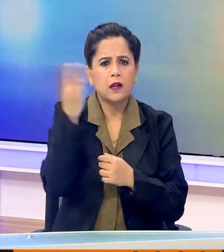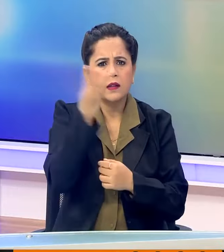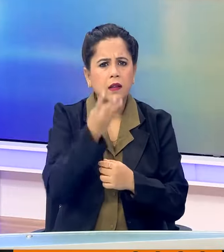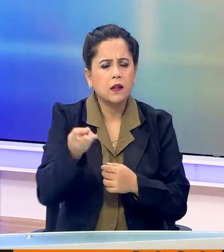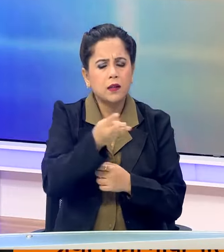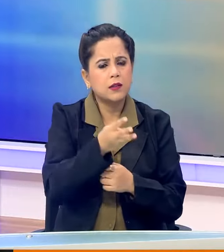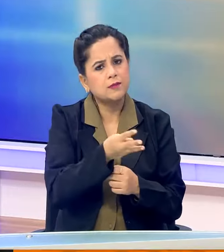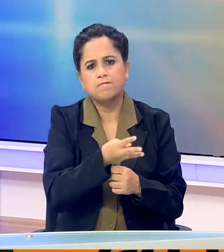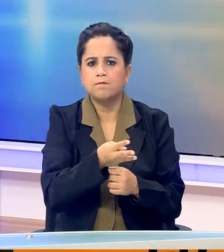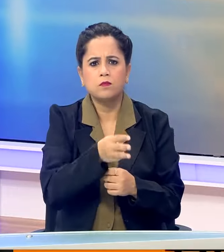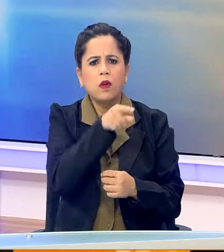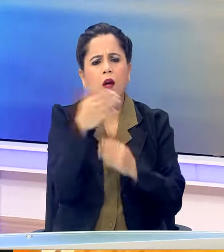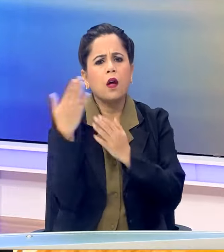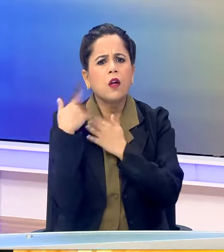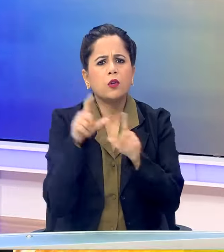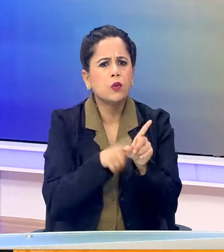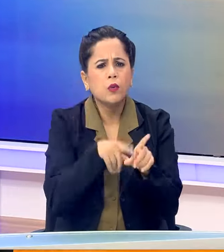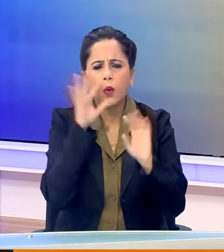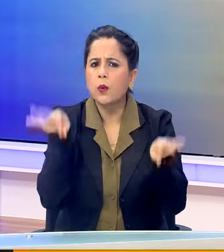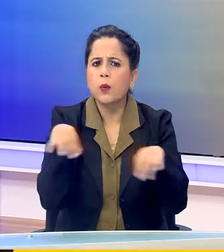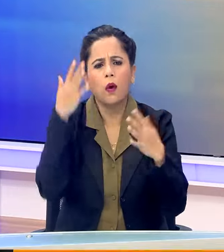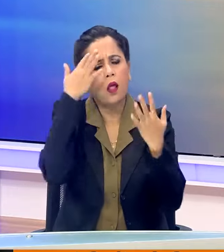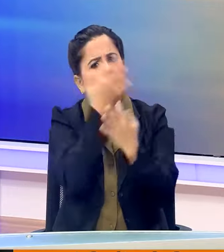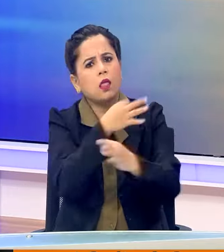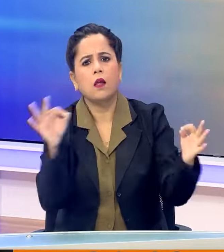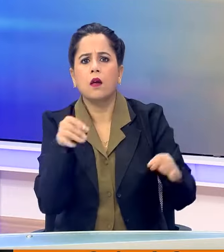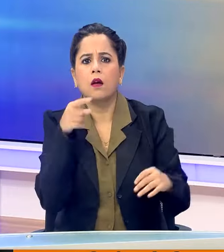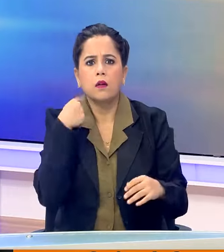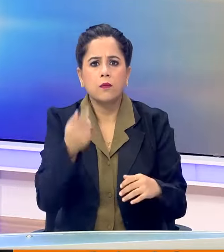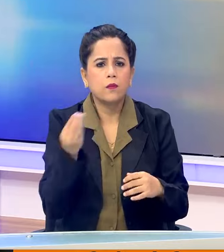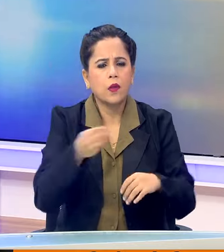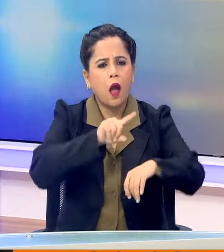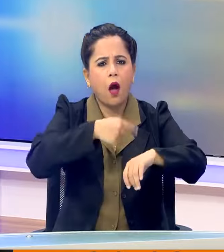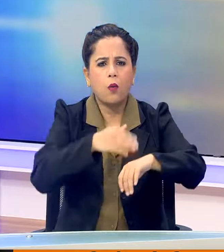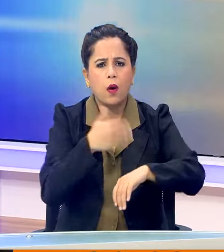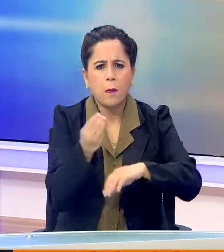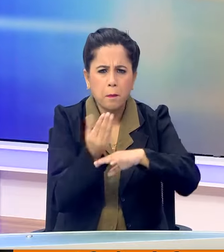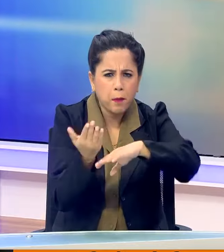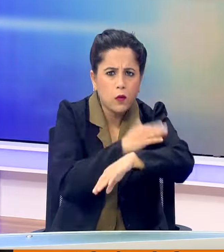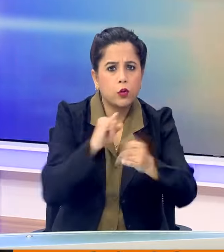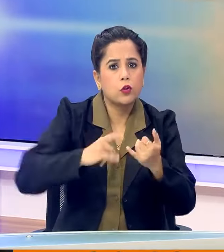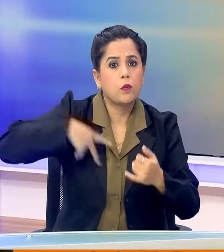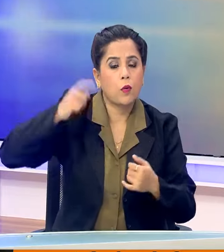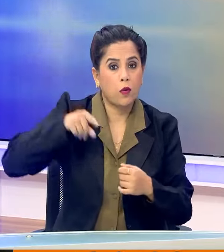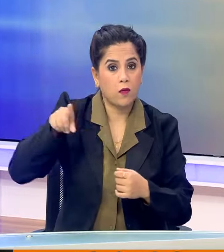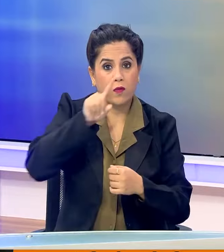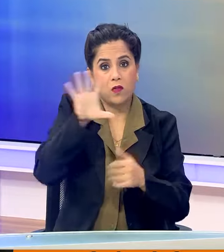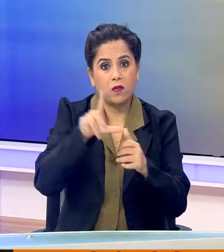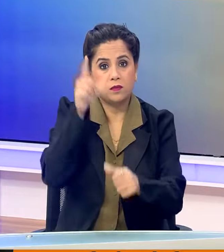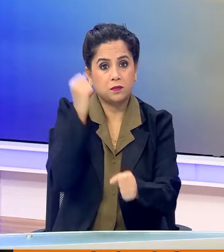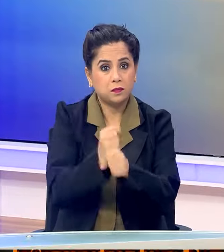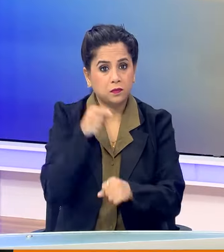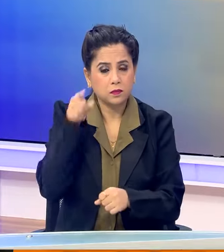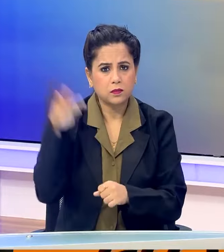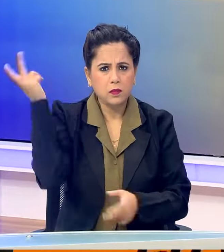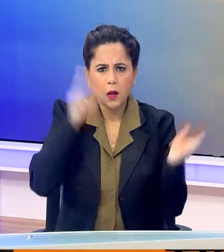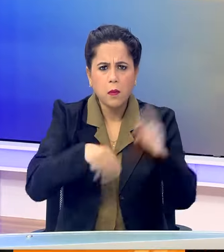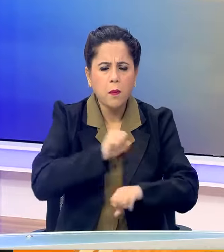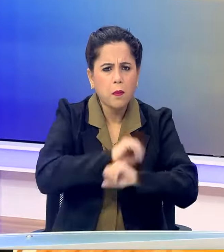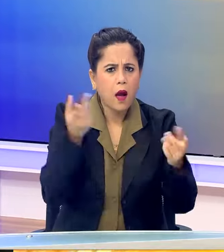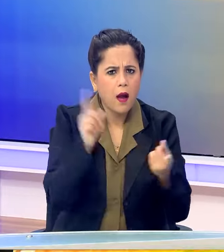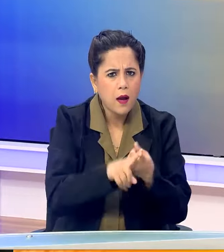निलंबित करने का फैसला ऐसे समय में लिया जब कुछ घंटे पहले ही सुप्रीम कोर्ट ने 15 अगस्त को हुई तोड़फोड़